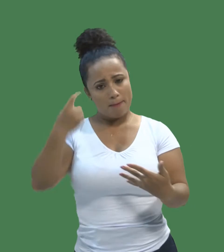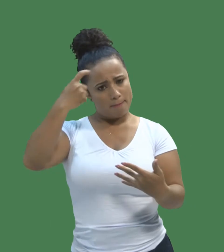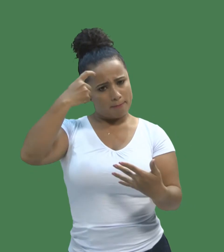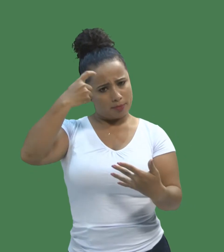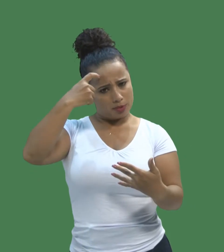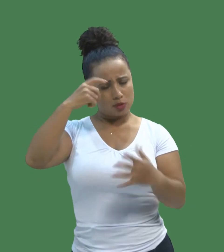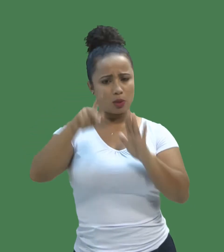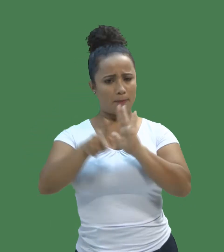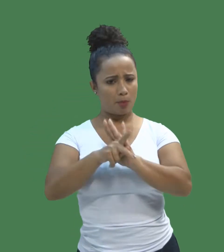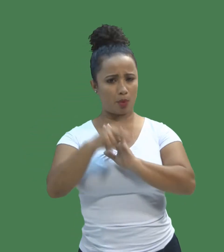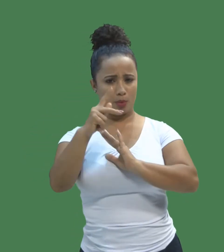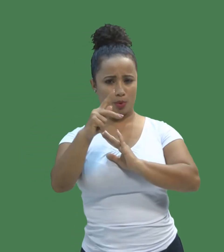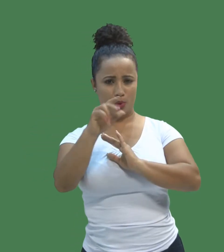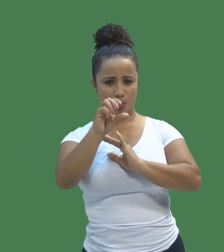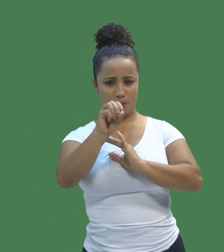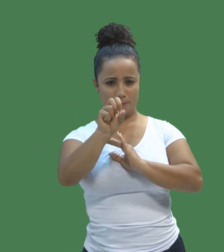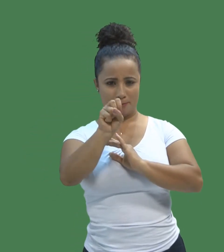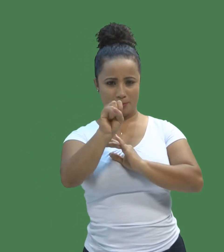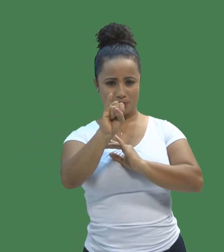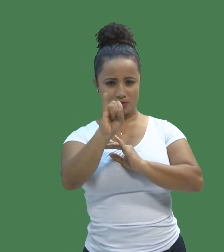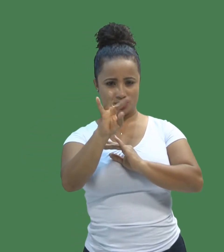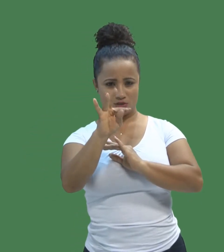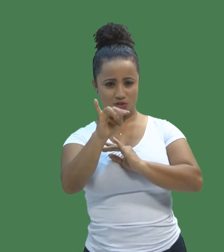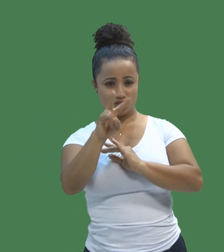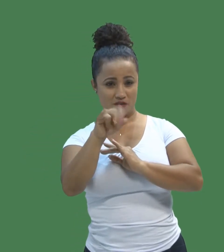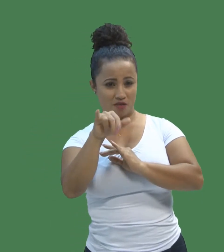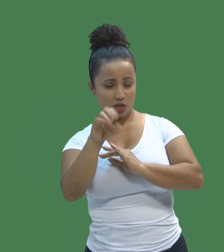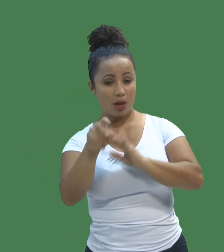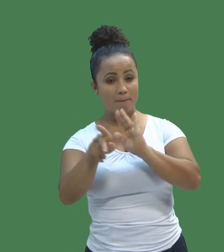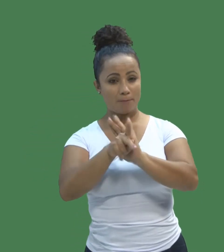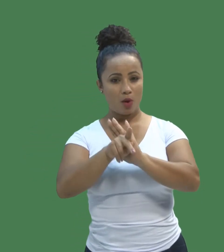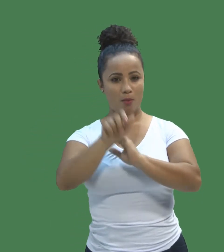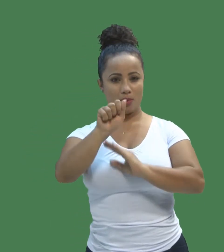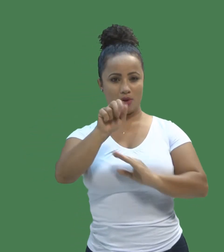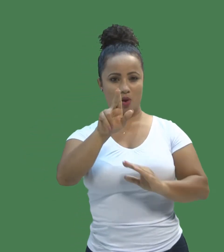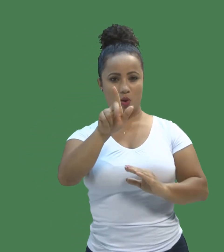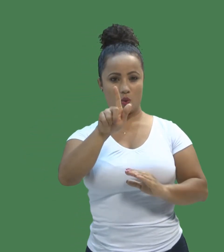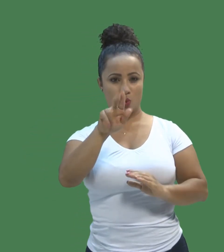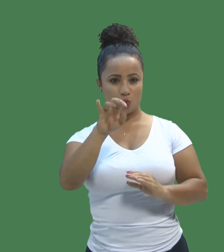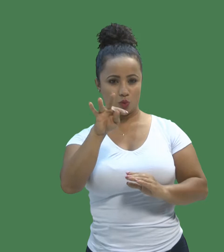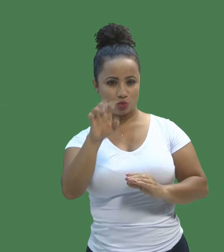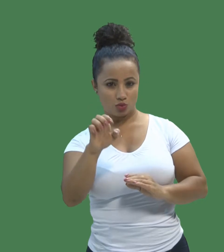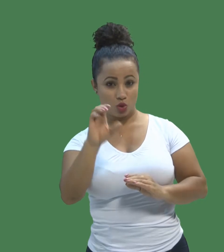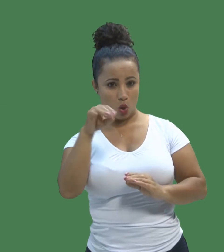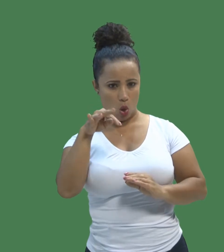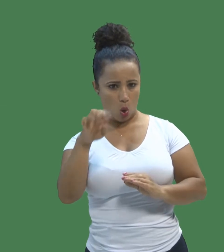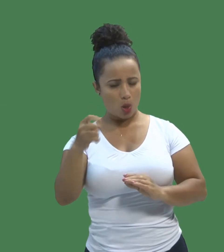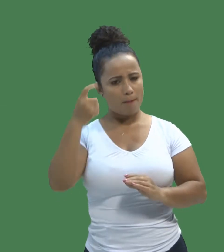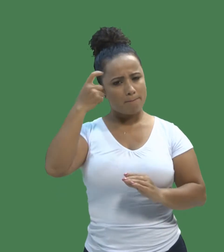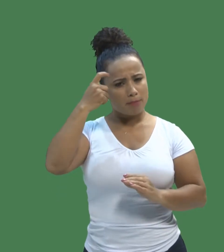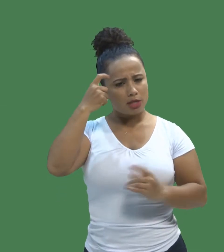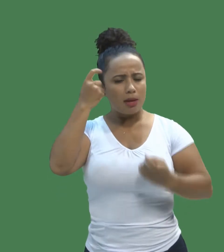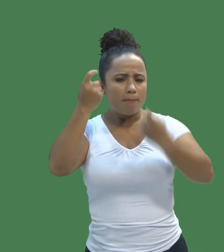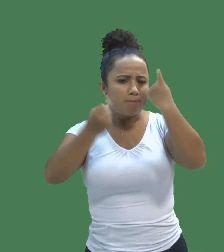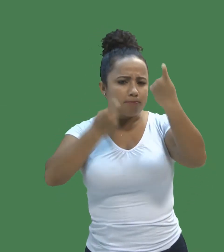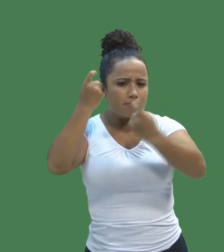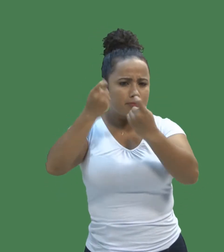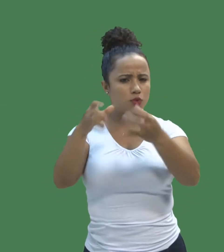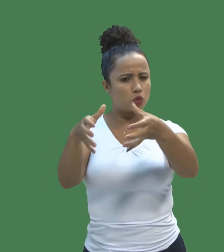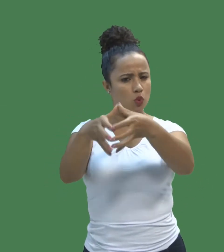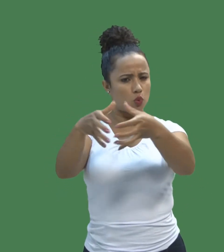Enquanto o positivismo de Auguste Comte representou uma preocupação com a manutenção da